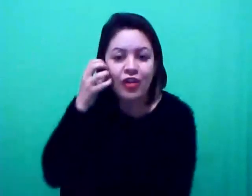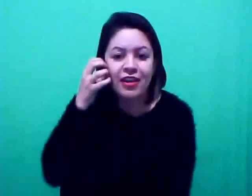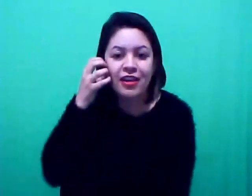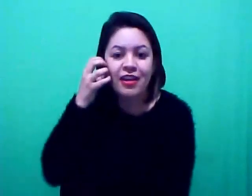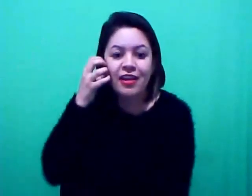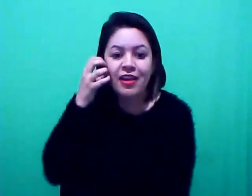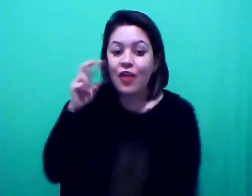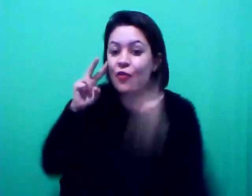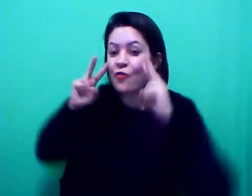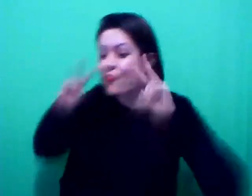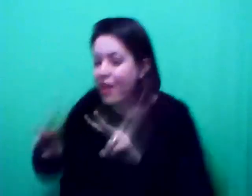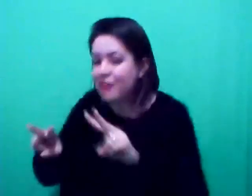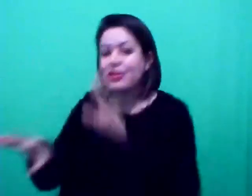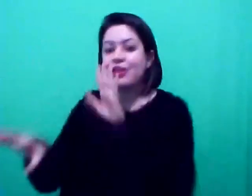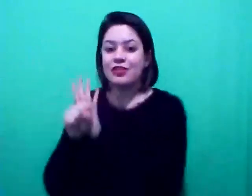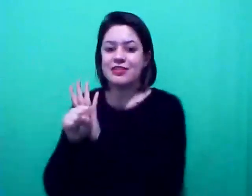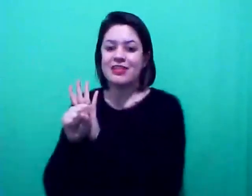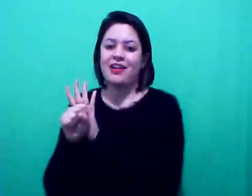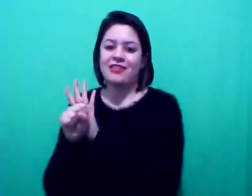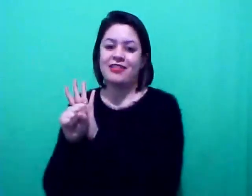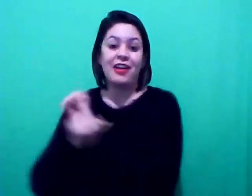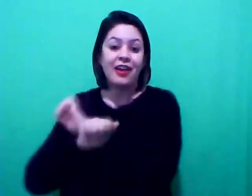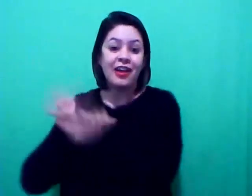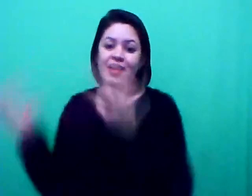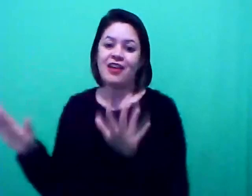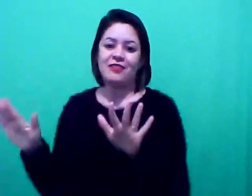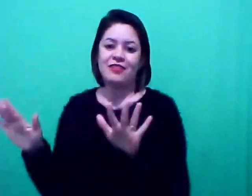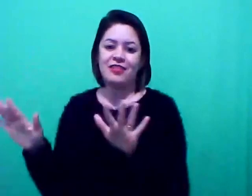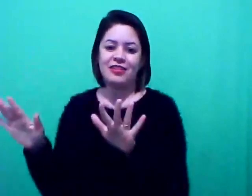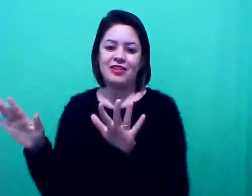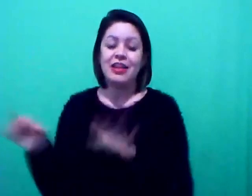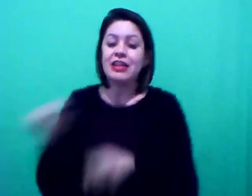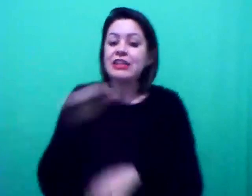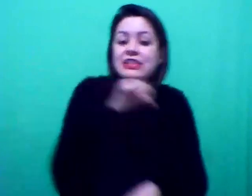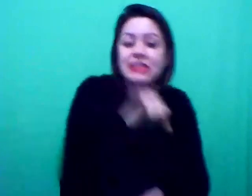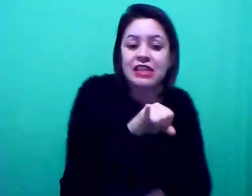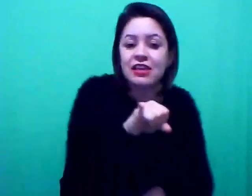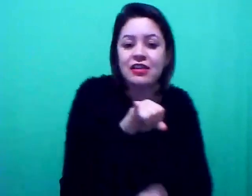pássaro. Você consegue visualizar o sinal de forma clara.